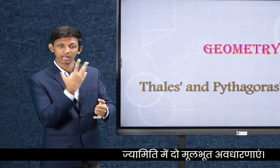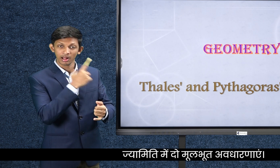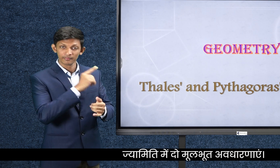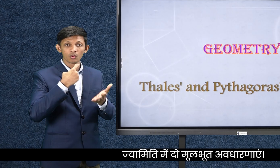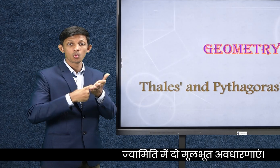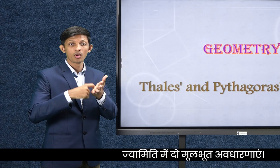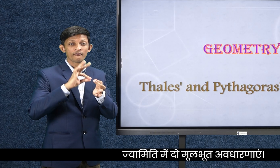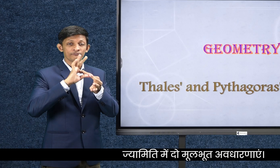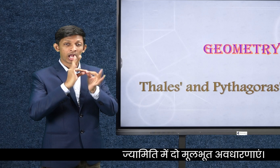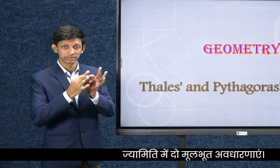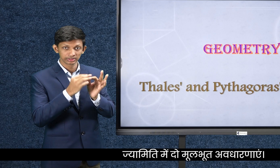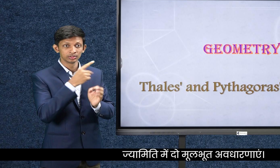मूलभूत अवधारणाएं।